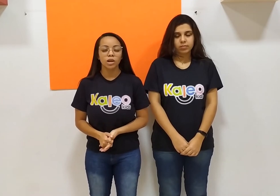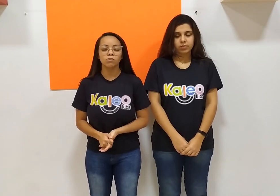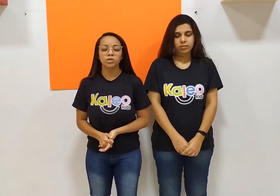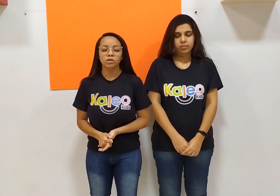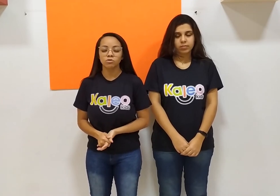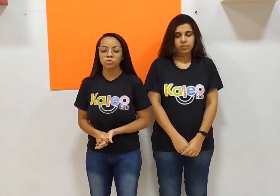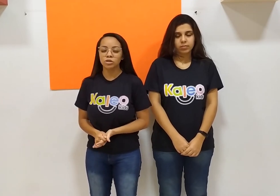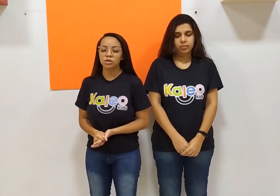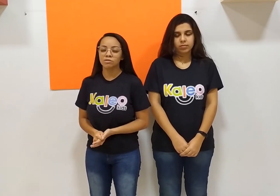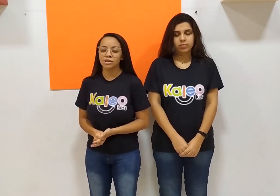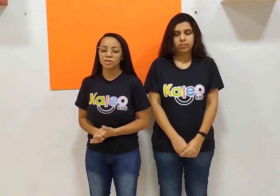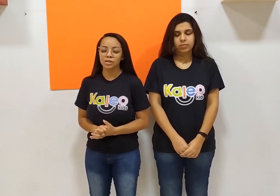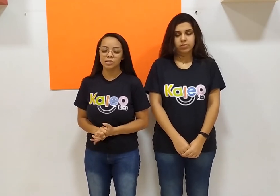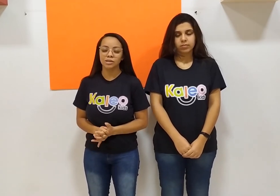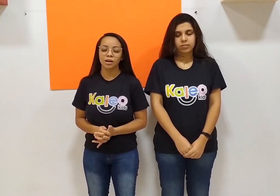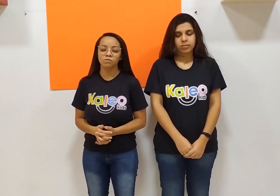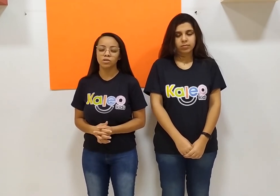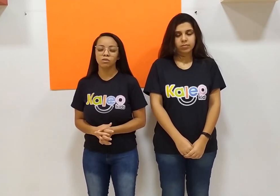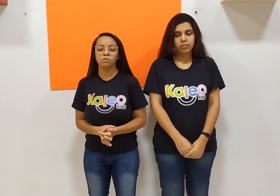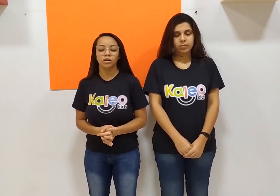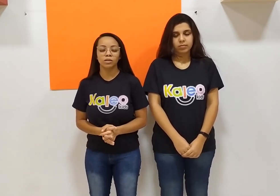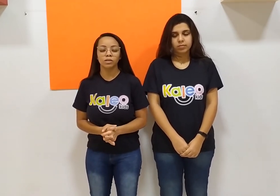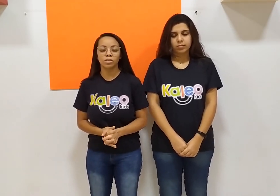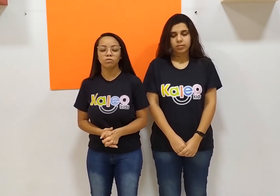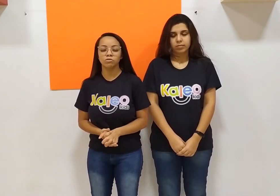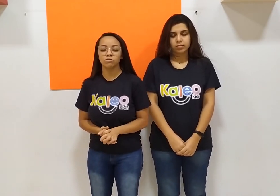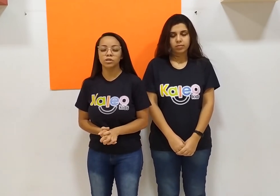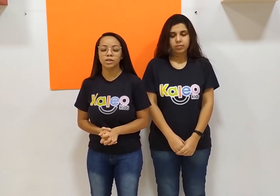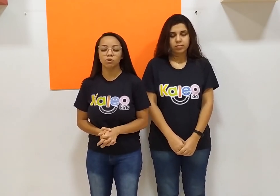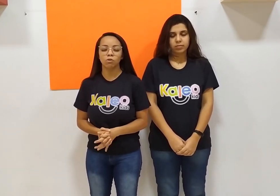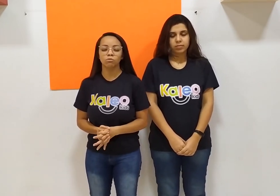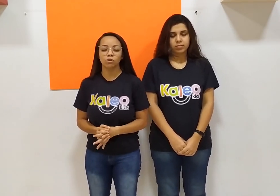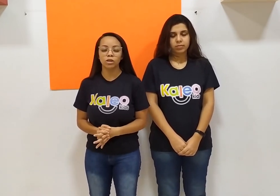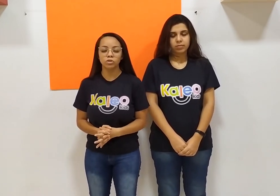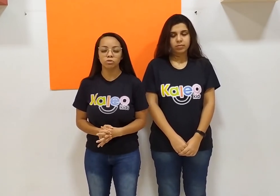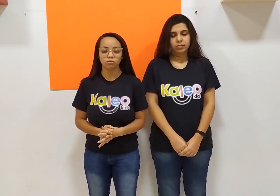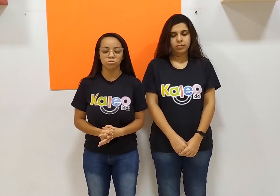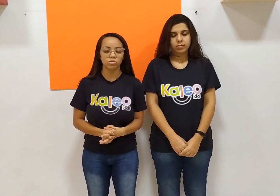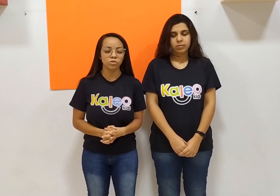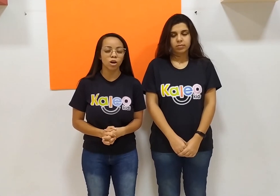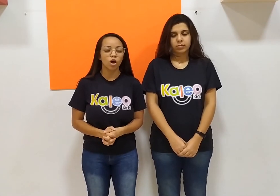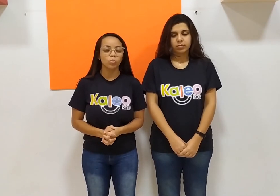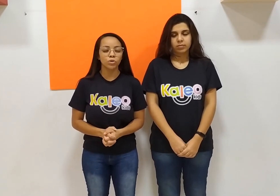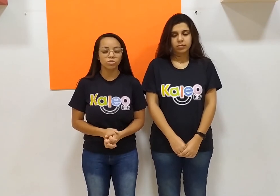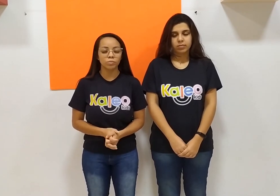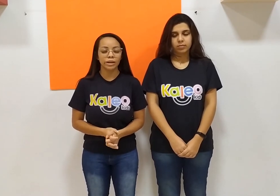nos ajude, Deus, a descansar no Senhor, entendendo que o Senhor está no controle de tudo, Deus. Muito